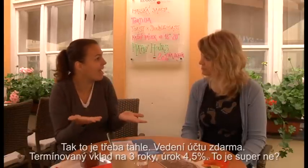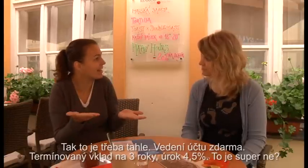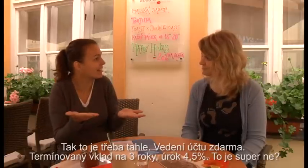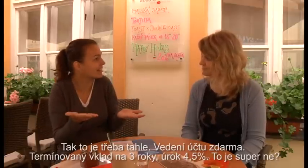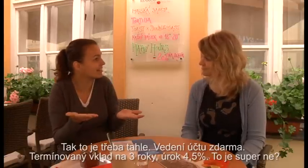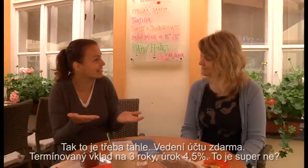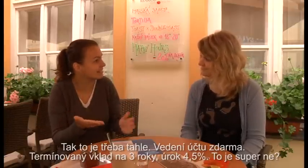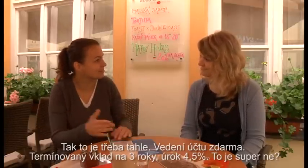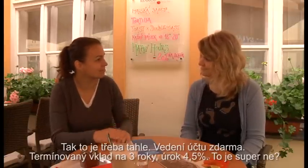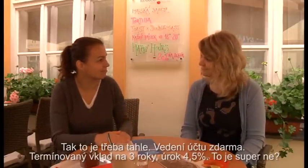To je super, ne?